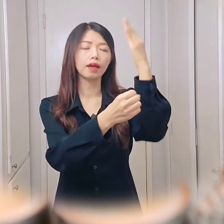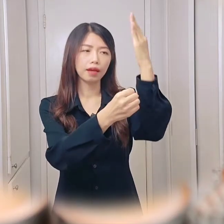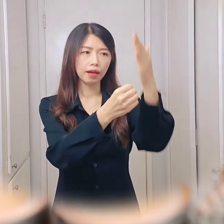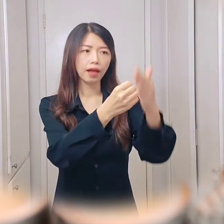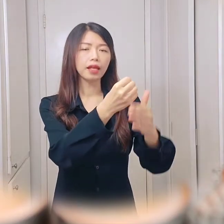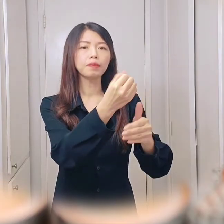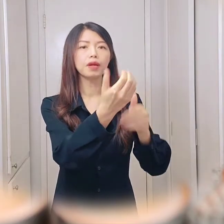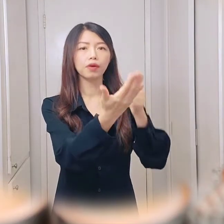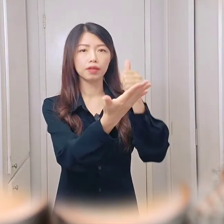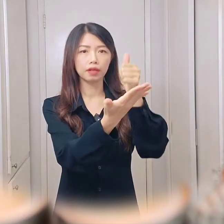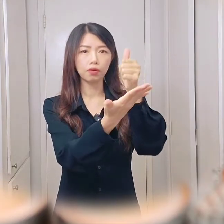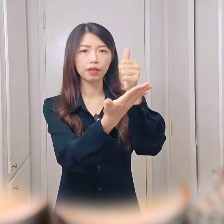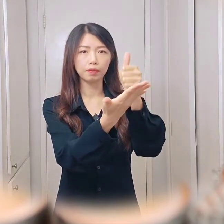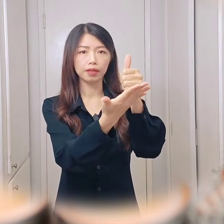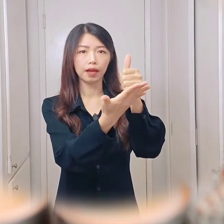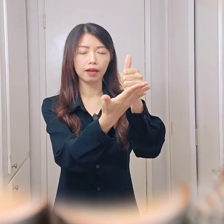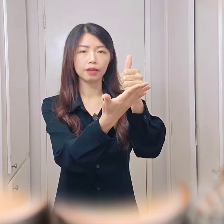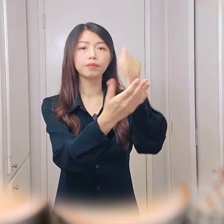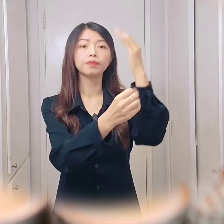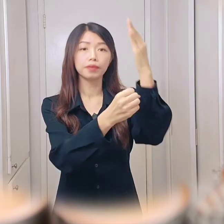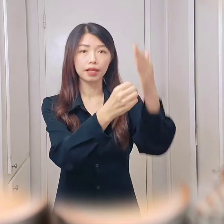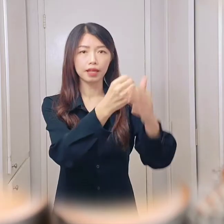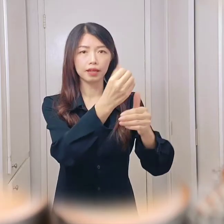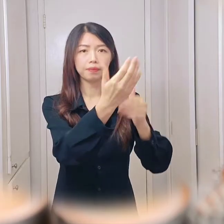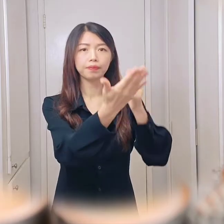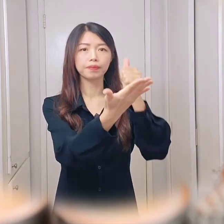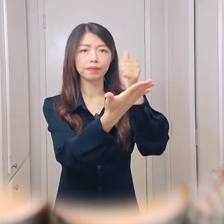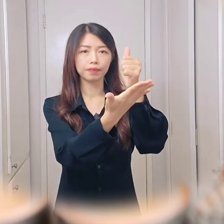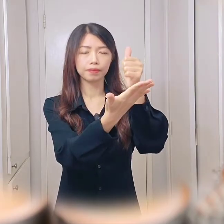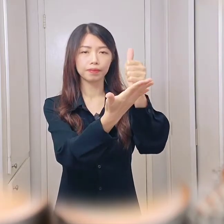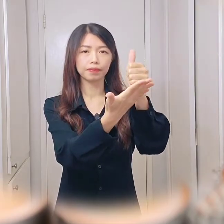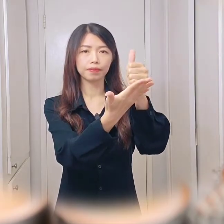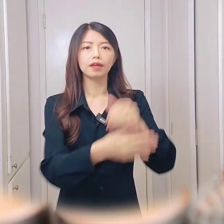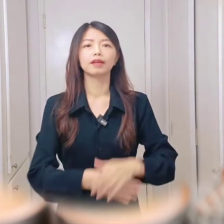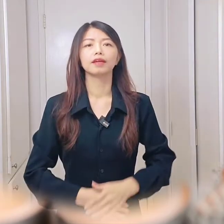올려놓으시면 하나님이라고 한 뜻의 수어가 됩니다. 하나님.